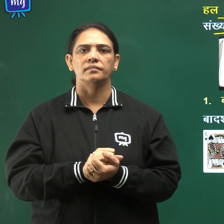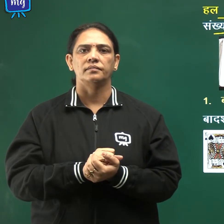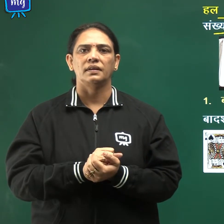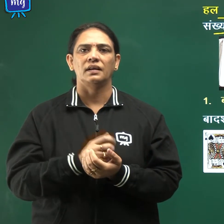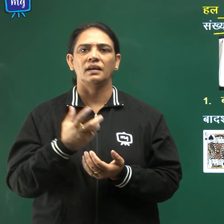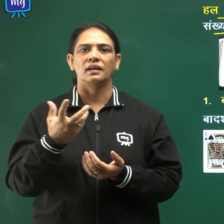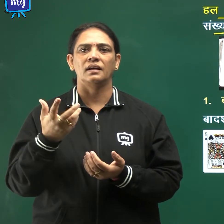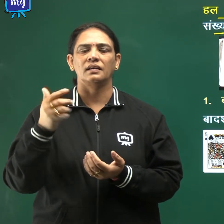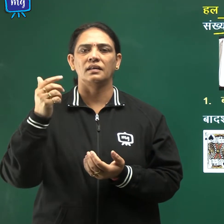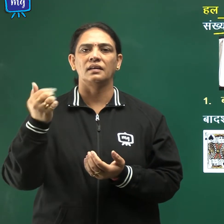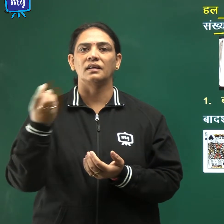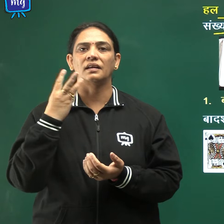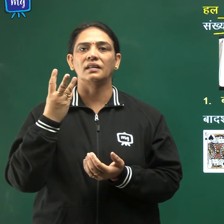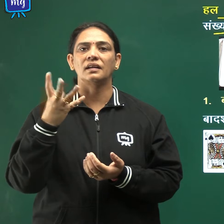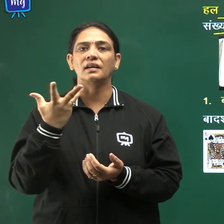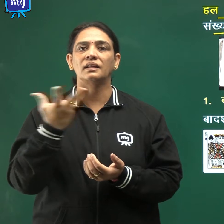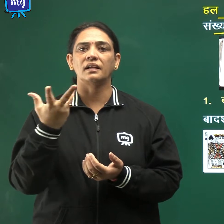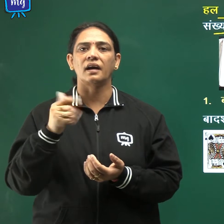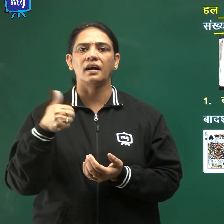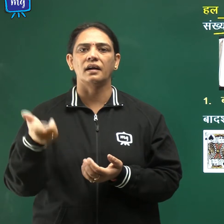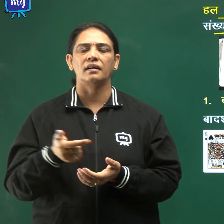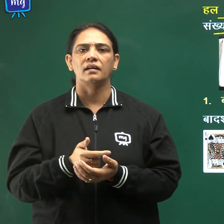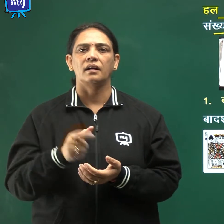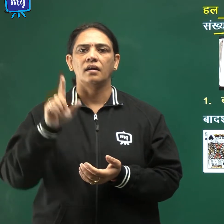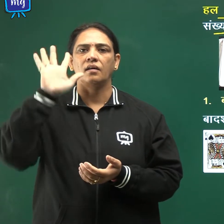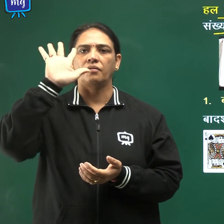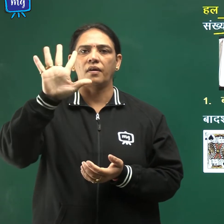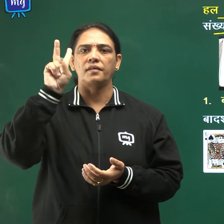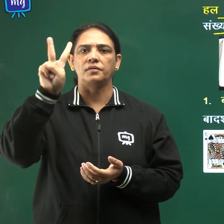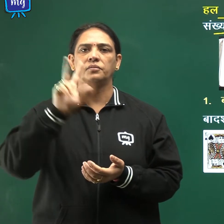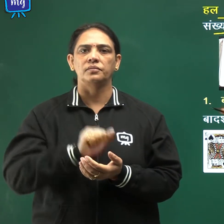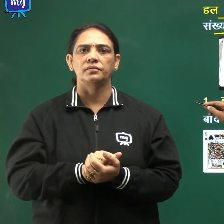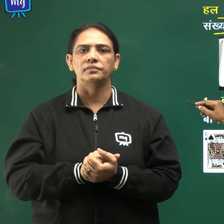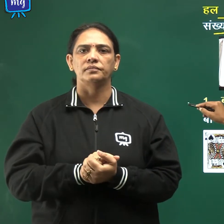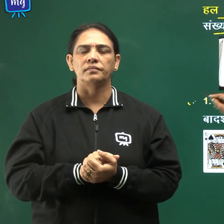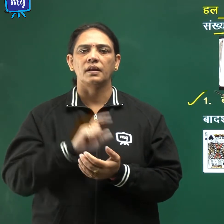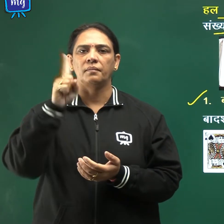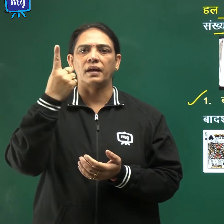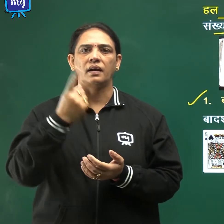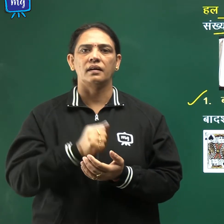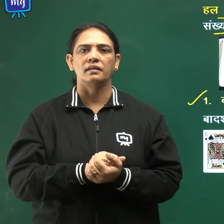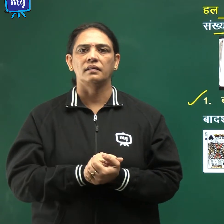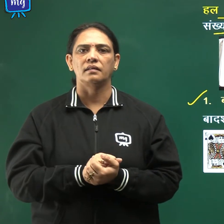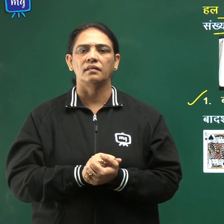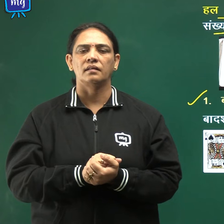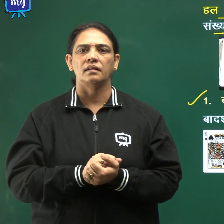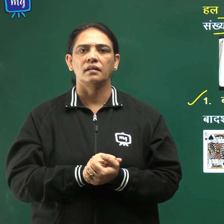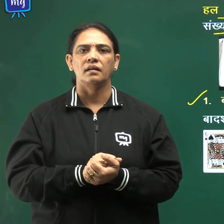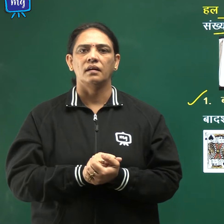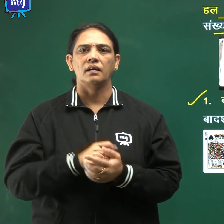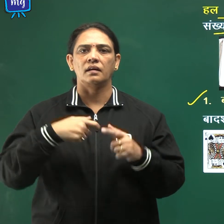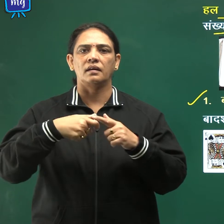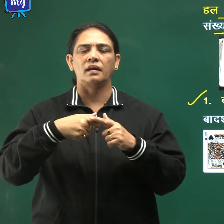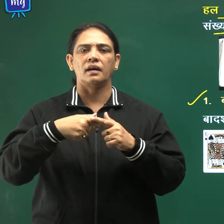कि कितनी है 152 का पहला बादशाह